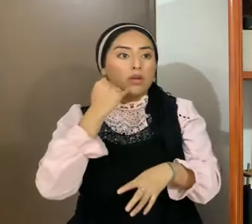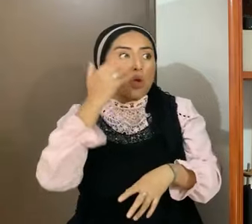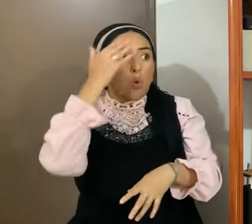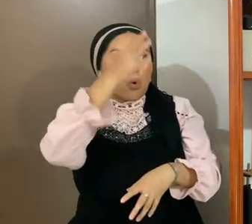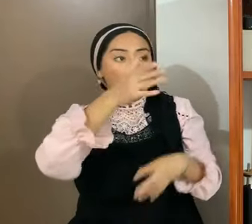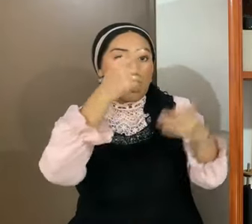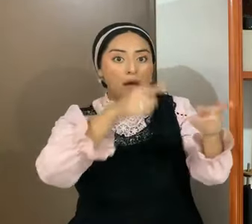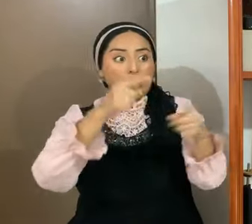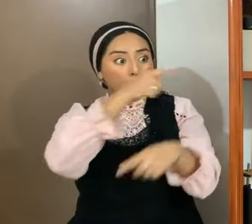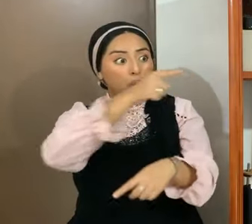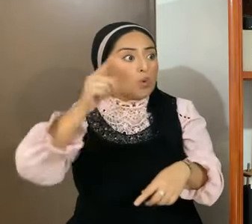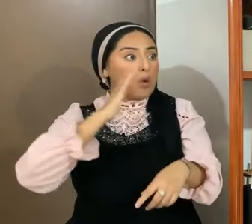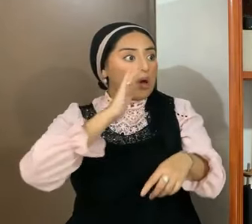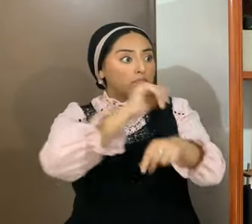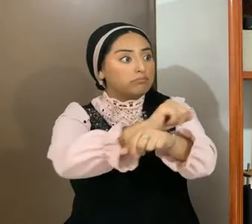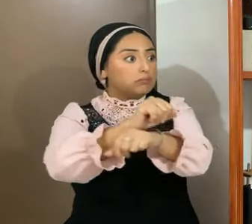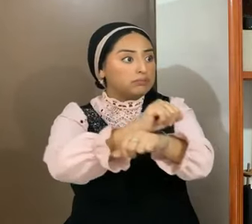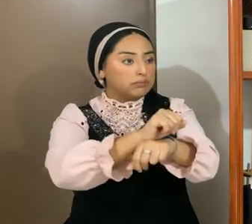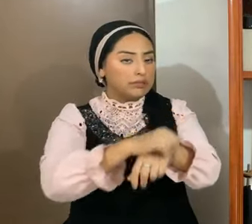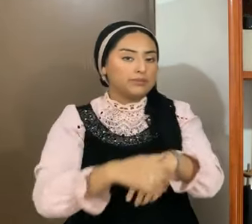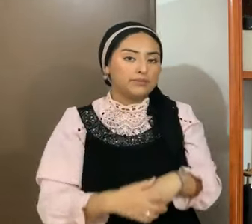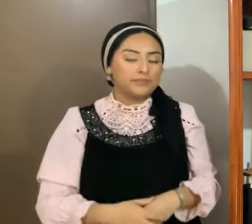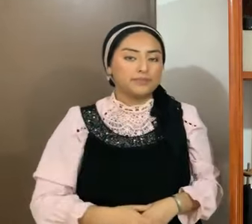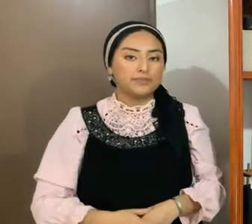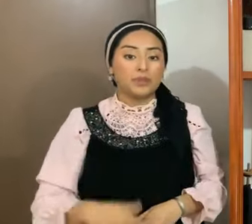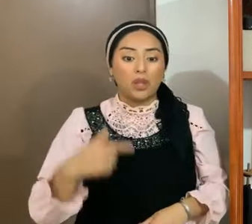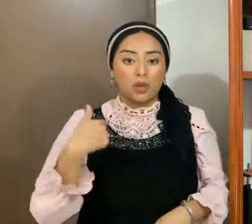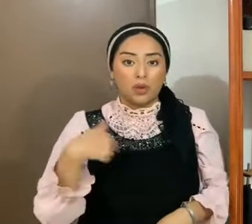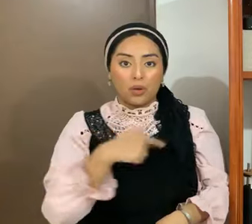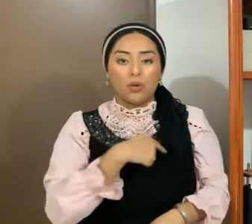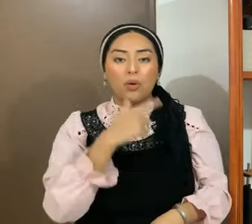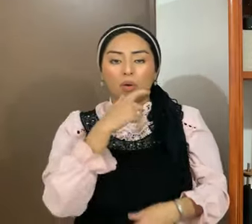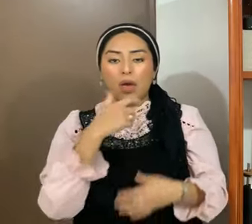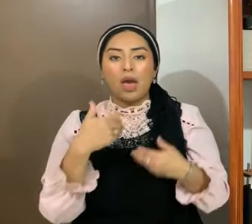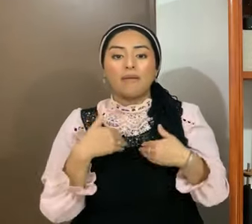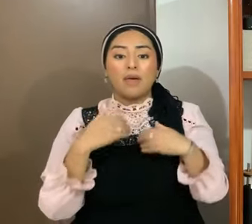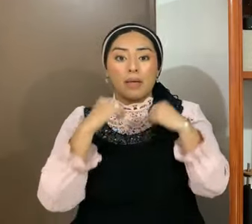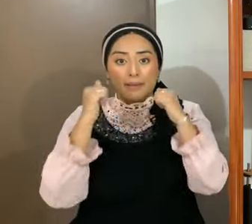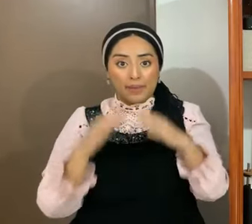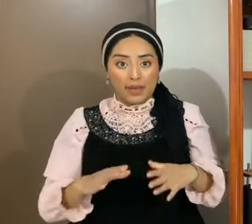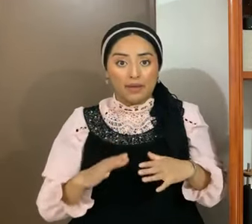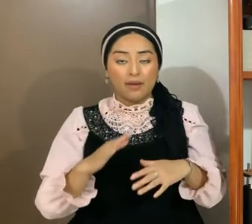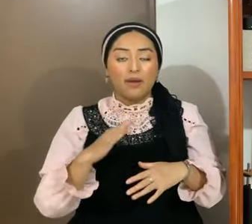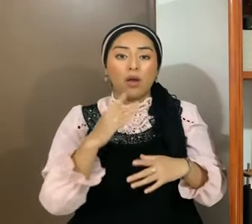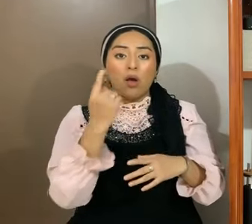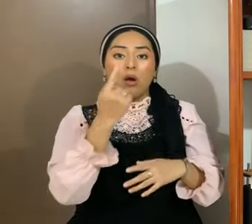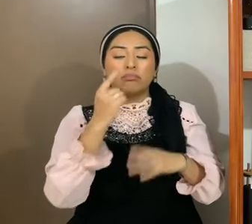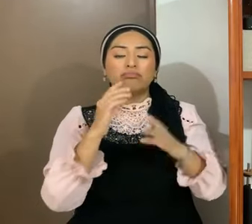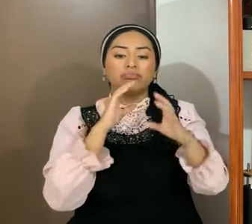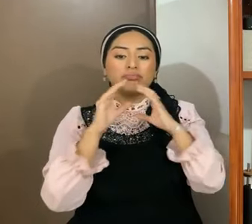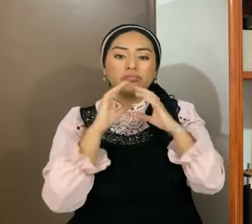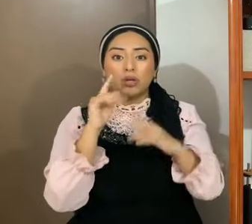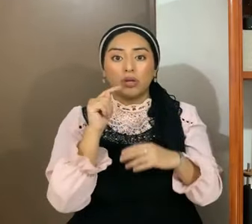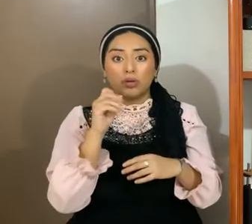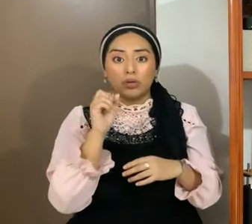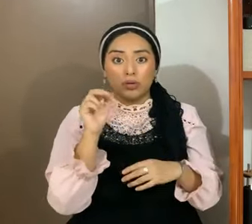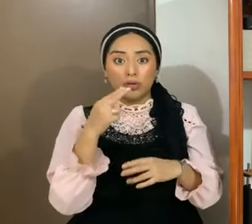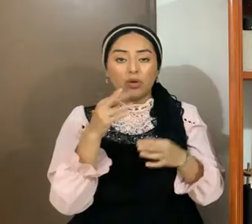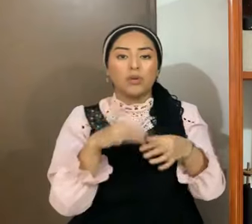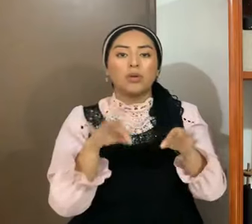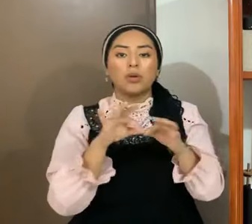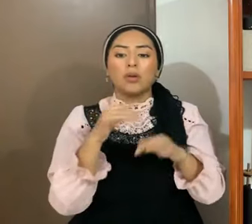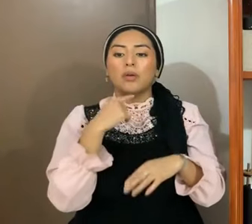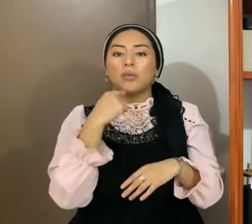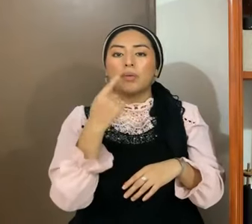ocurrir. Los que tenemos el privilegio y la bendición de hablar solo Torá, debemos hablar la